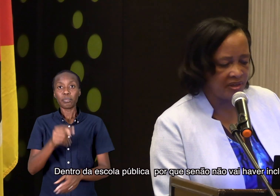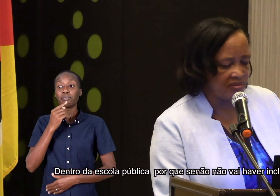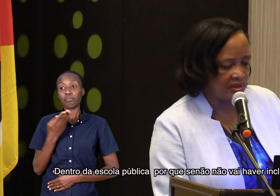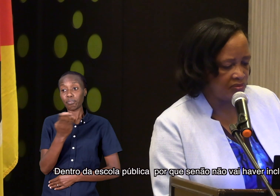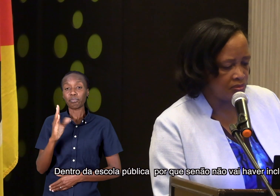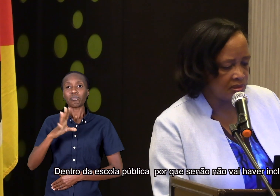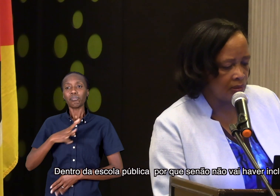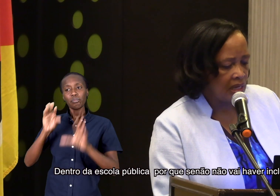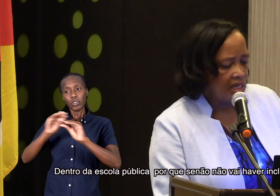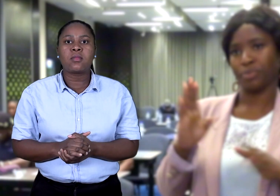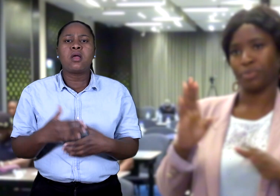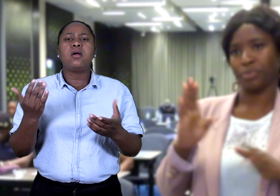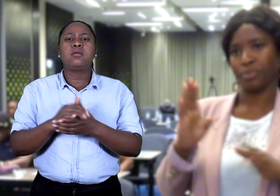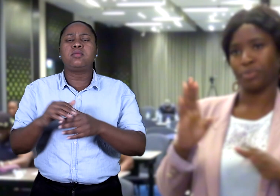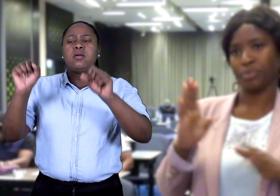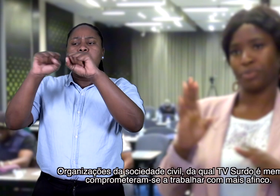senão não vai haver evolução.